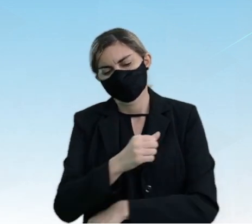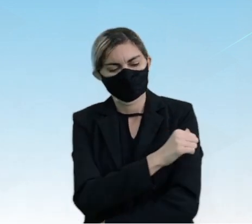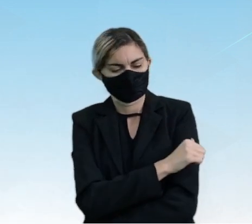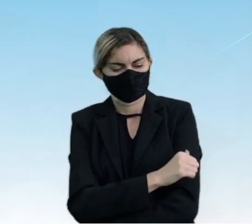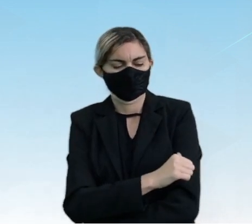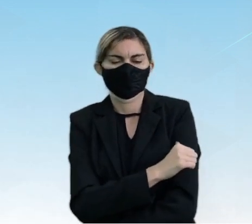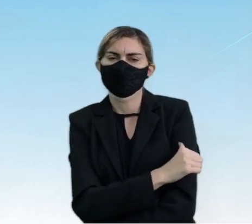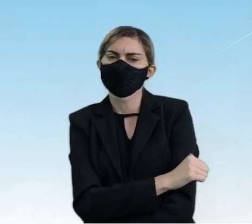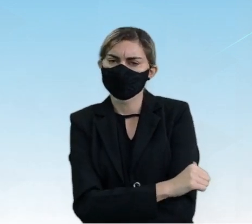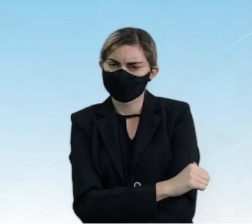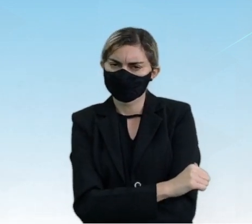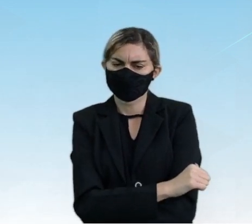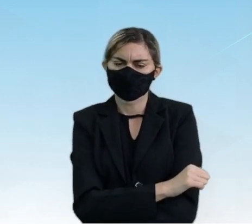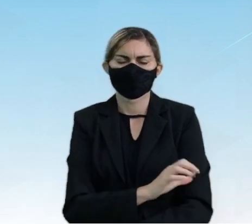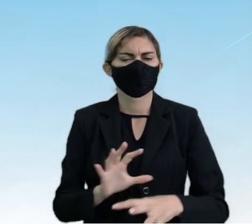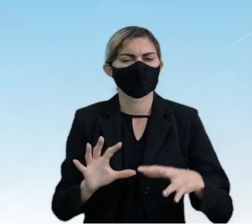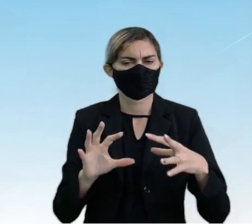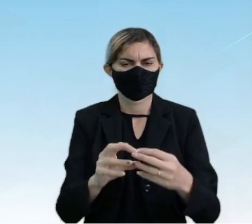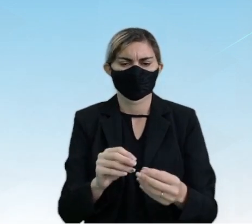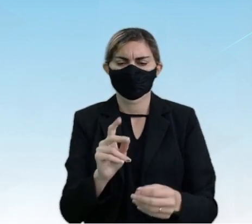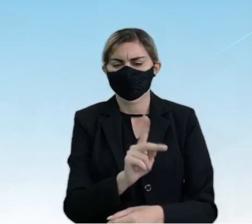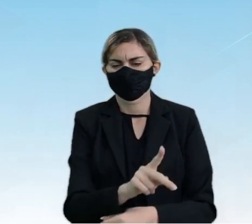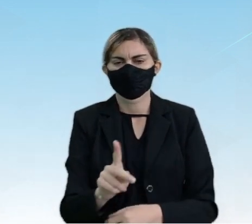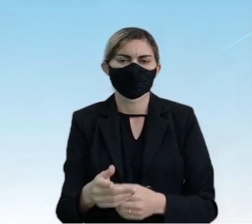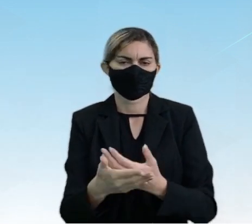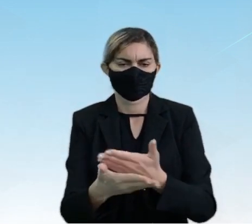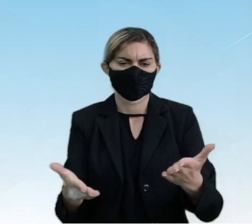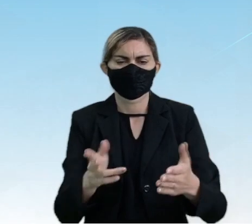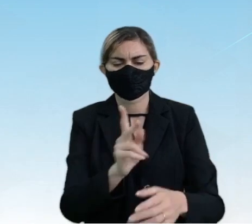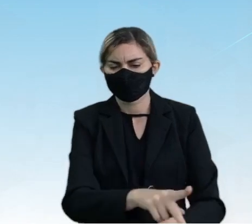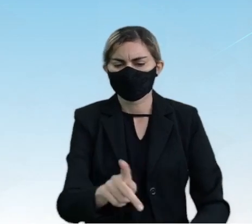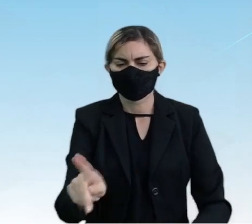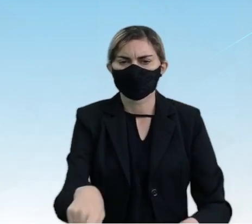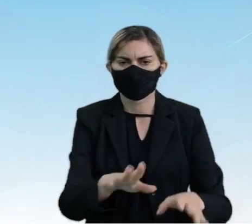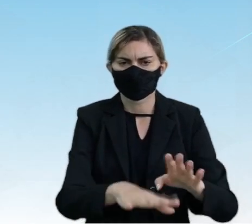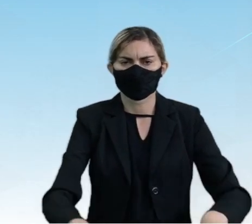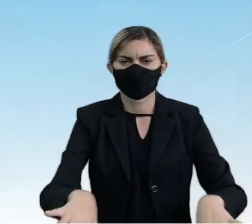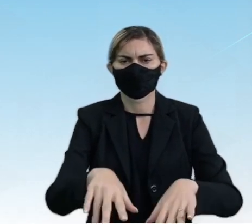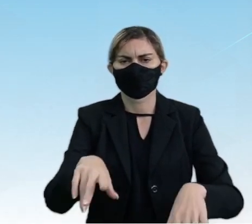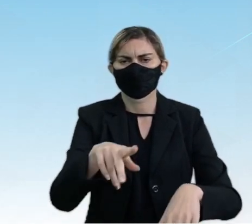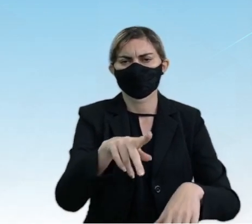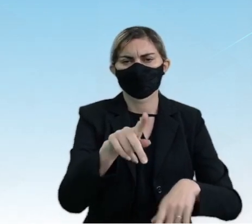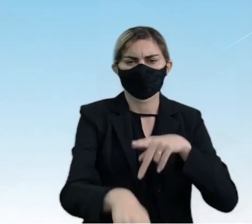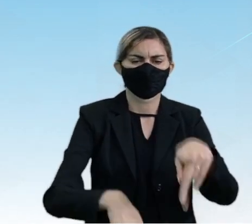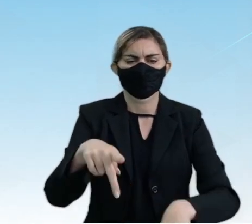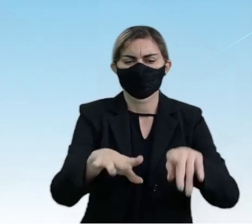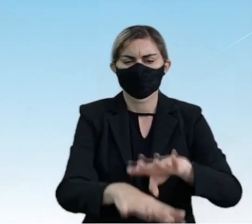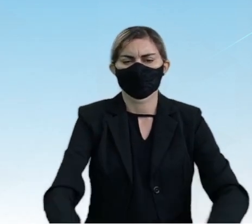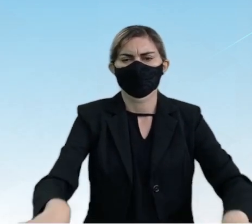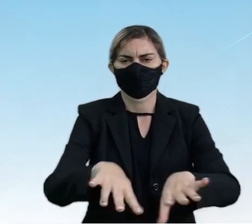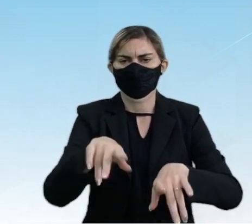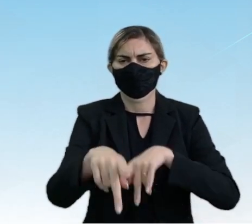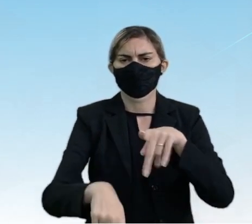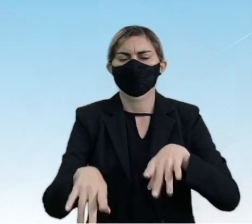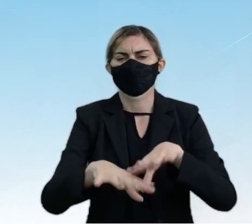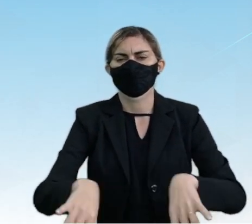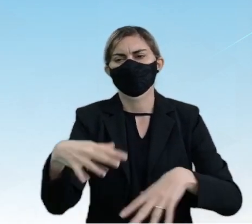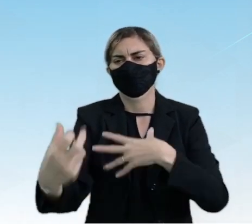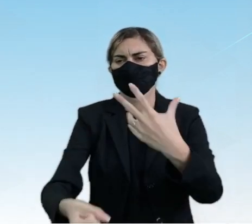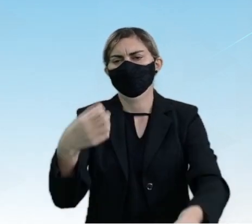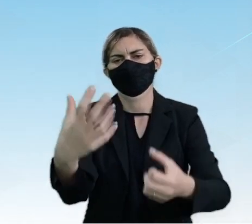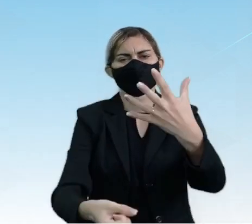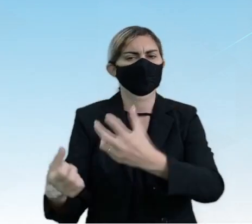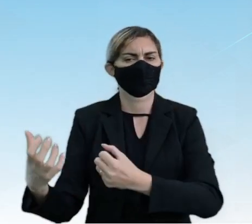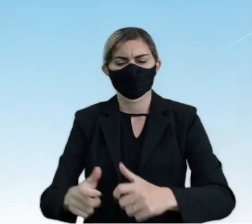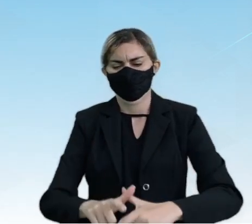que a ginástica atingisse toda a população, né? Que ela se tornasse cada vez mais popular. Ganhando popularidade, ela ganharia mais adeptos, ganhando mais